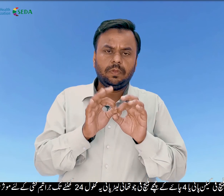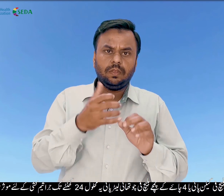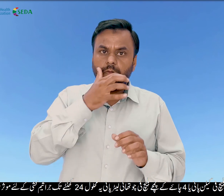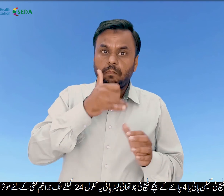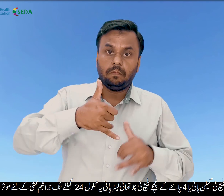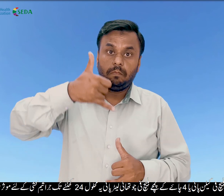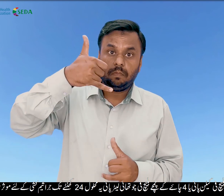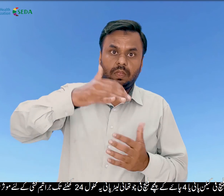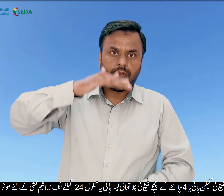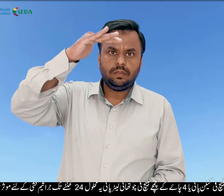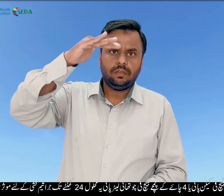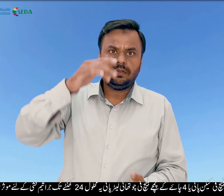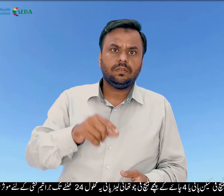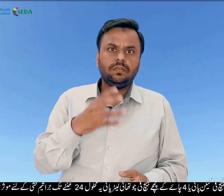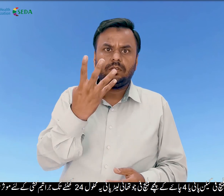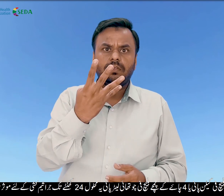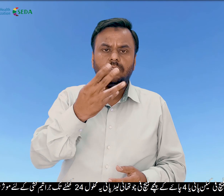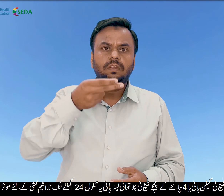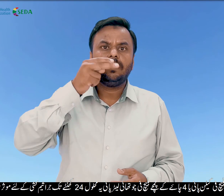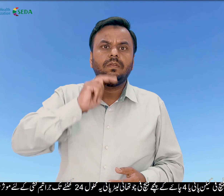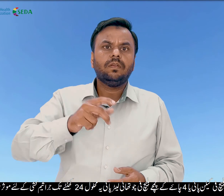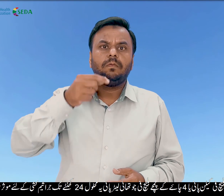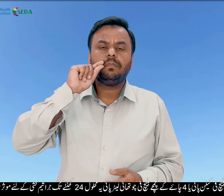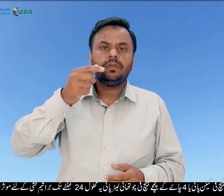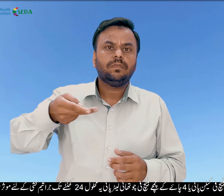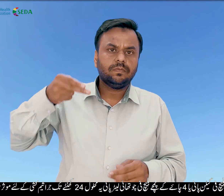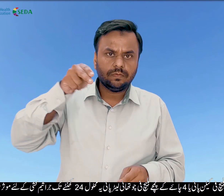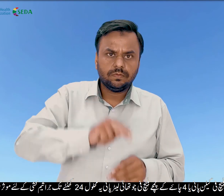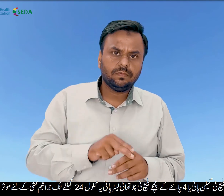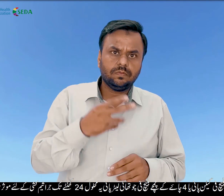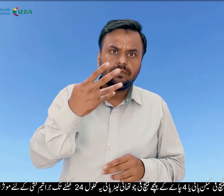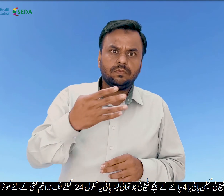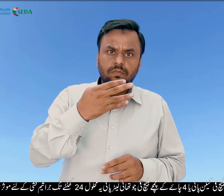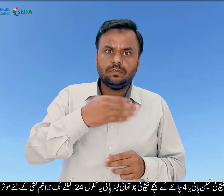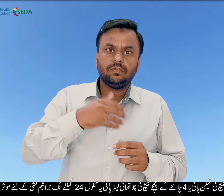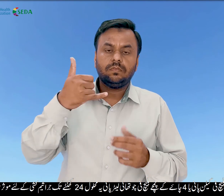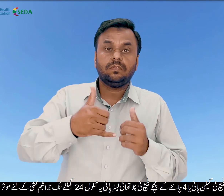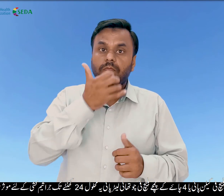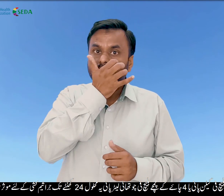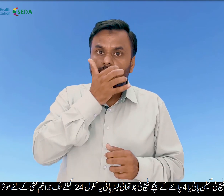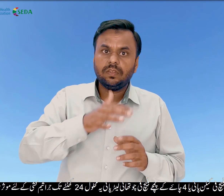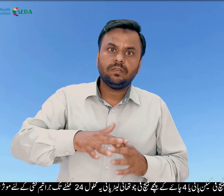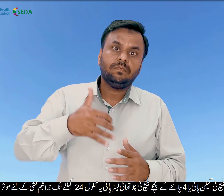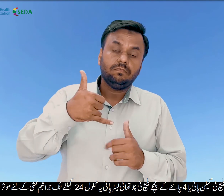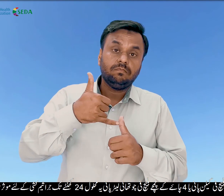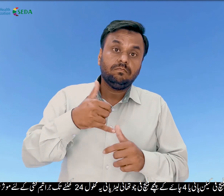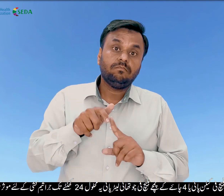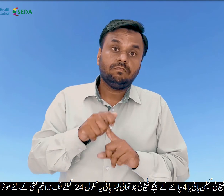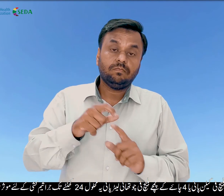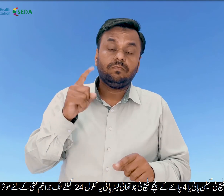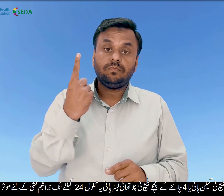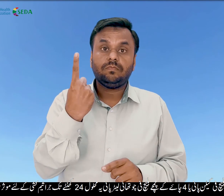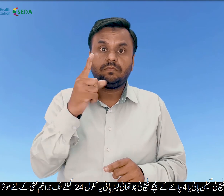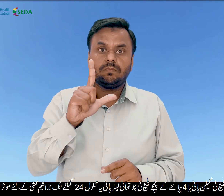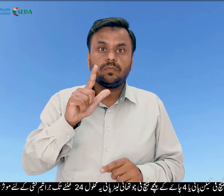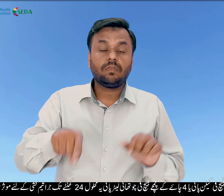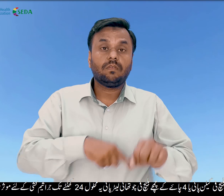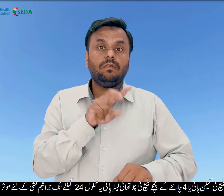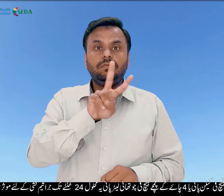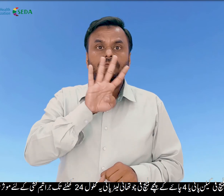فی گیلن پانی یا 4 چائے کے چمچے بلیچ فی چوتھائی لیٹر پانی۔ یہ محلول 24